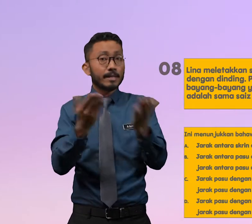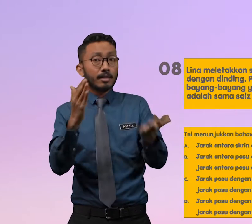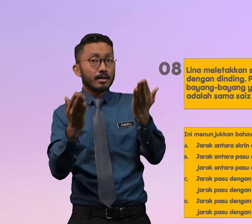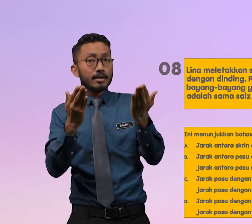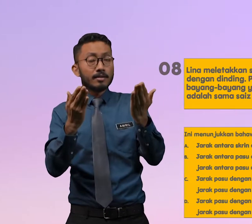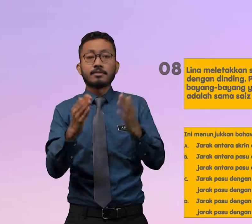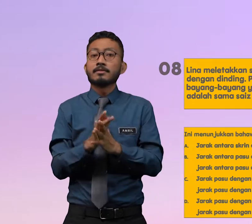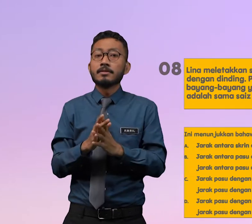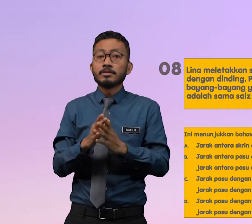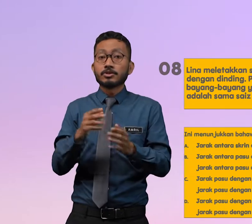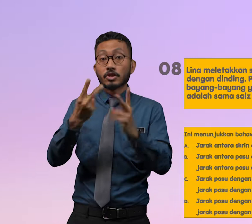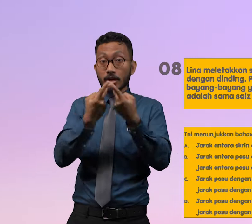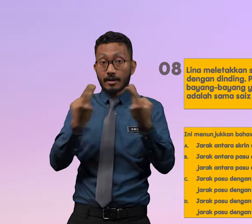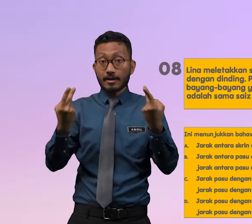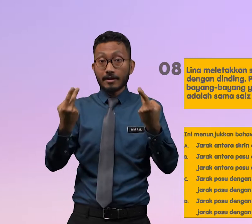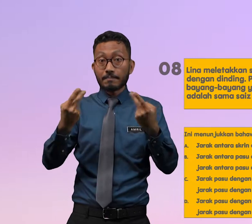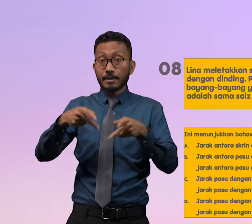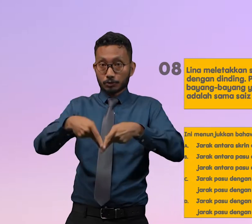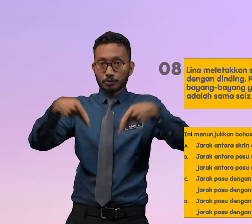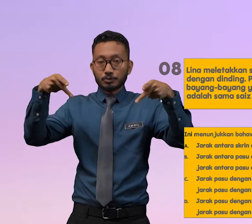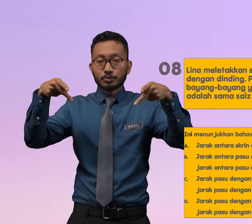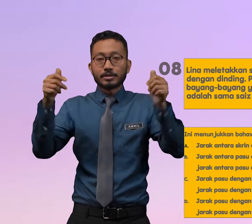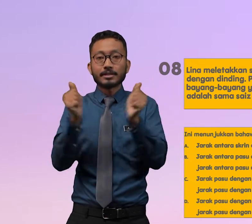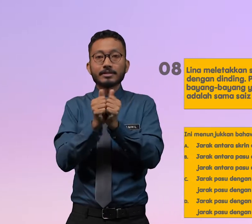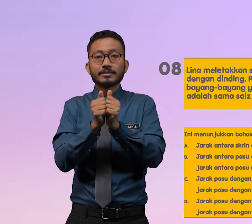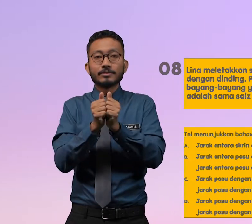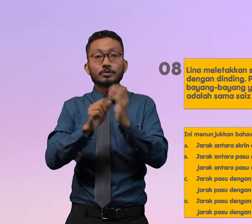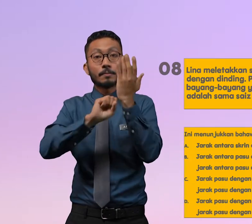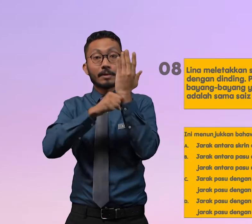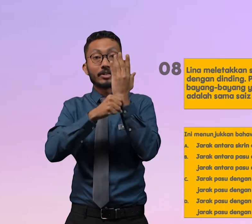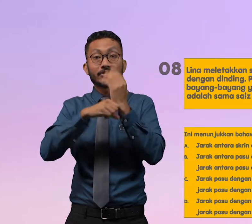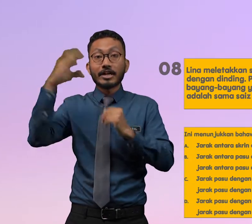berpandai jarak pacu dengan jumlah cahaya.